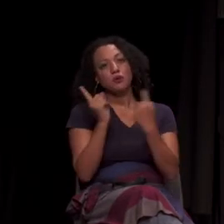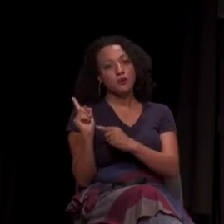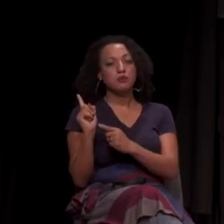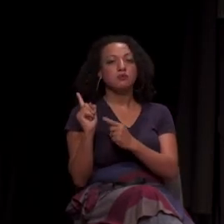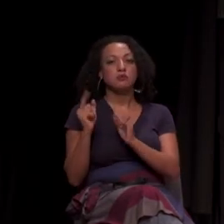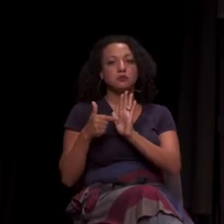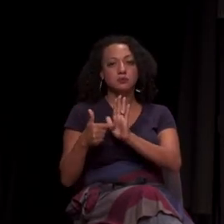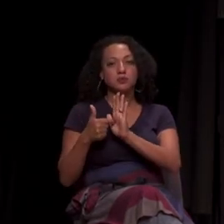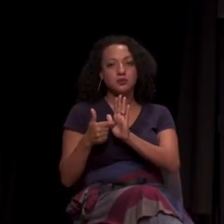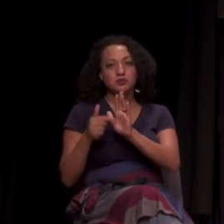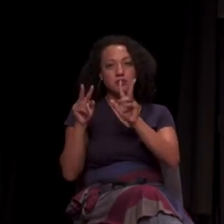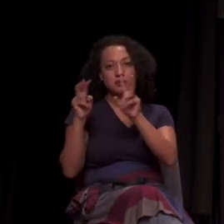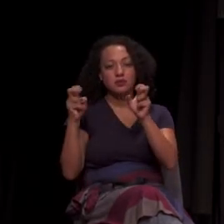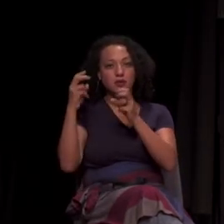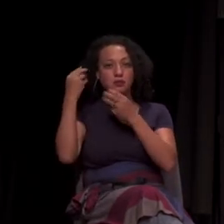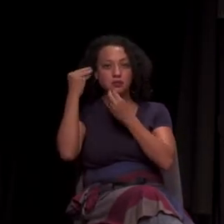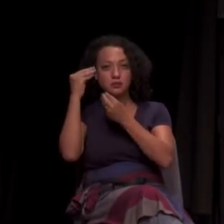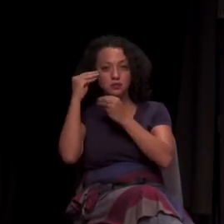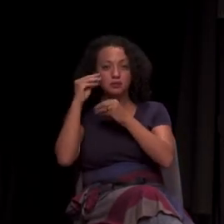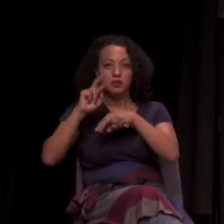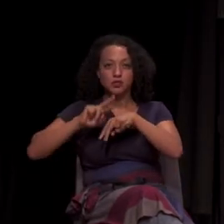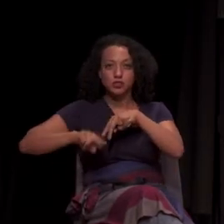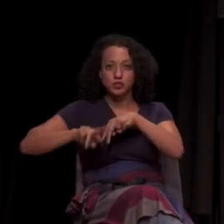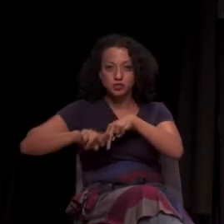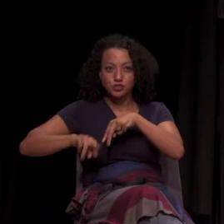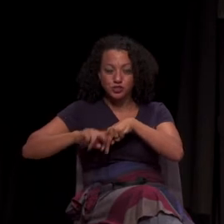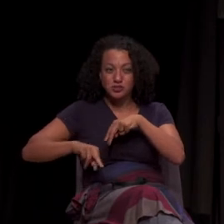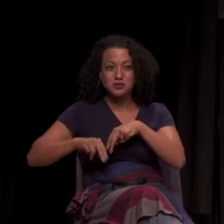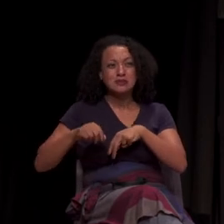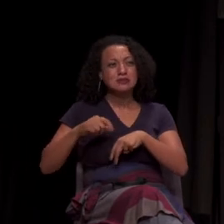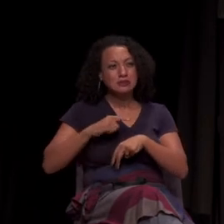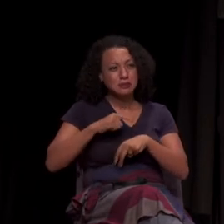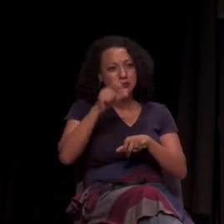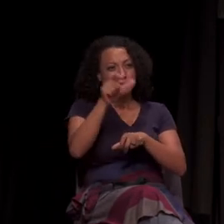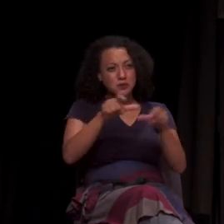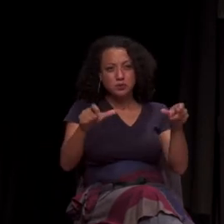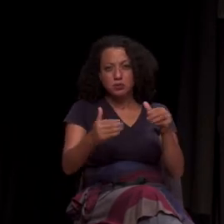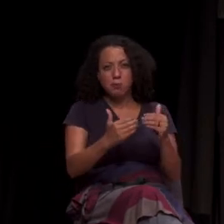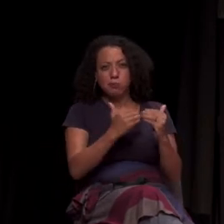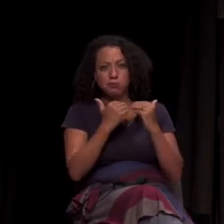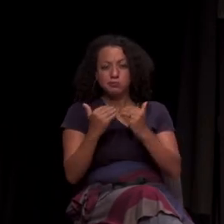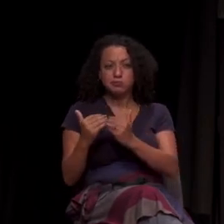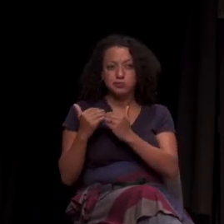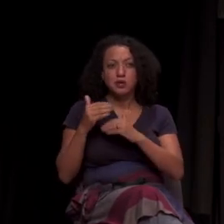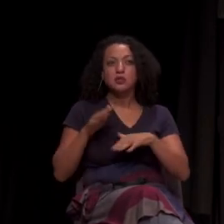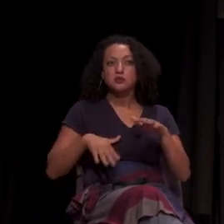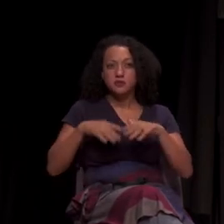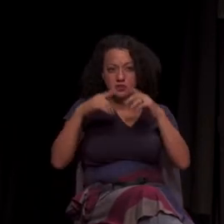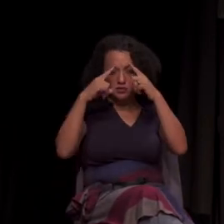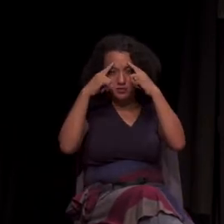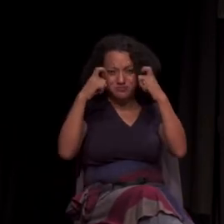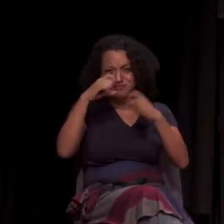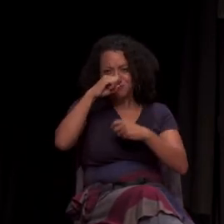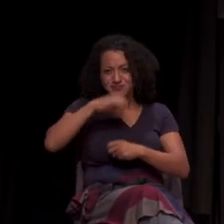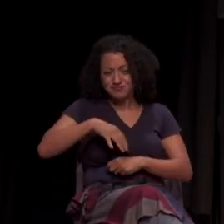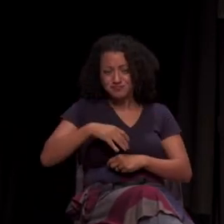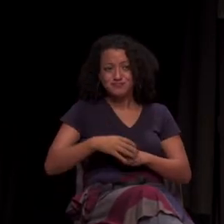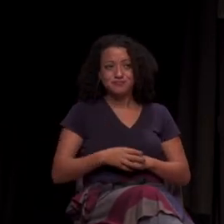e sexualidade, reações muito diversas e muito, às vezes muito agressivas, né?